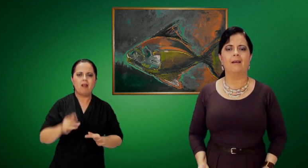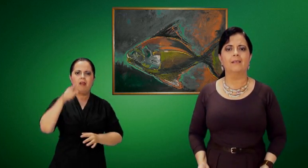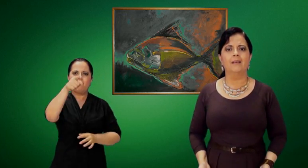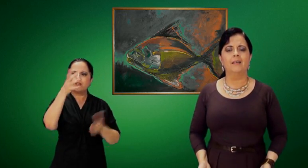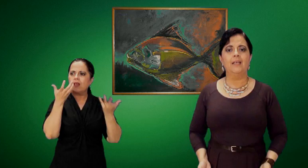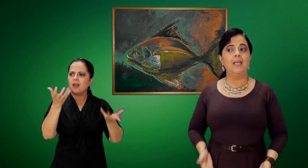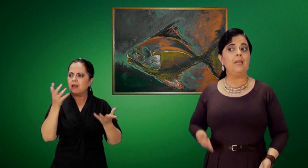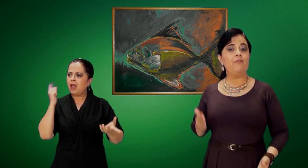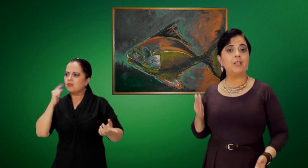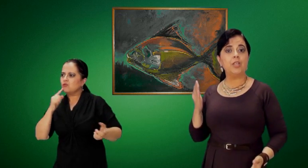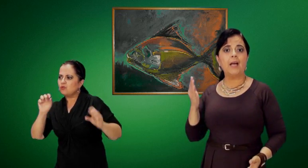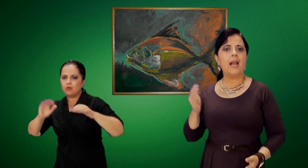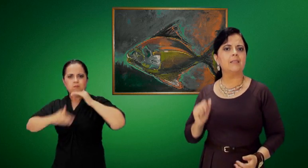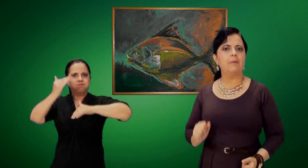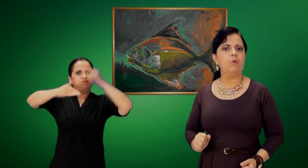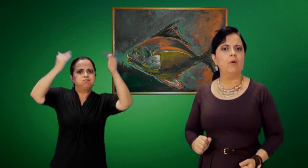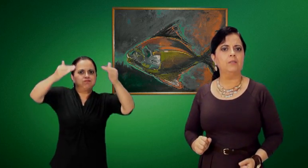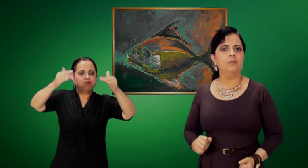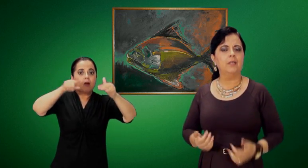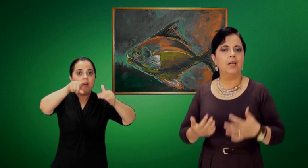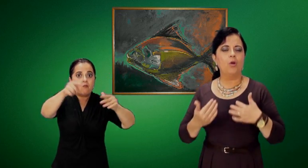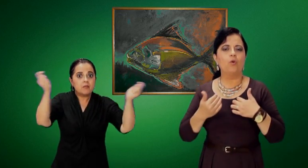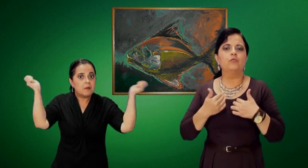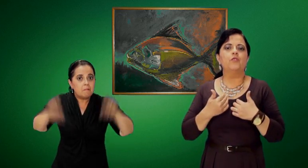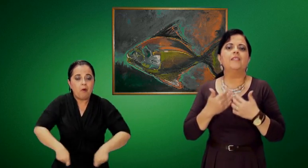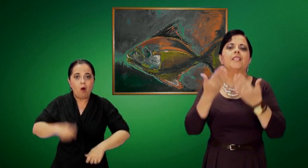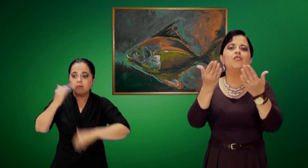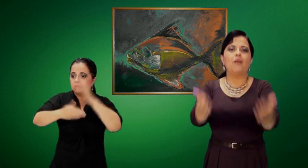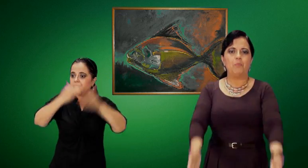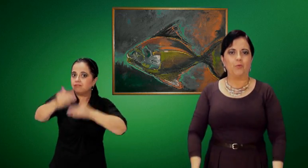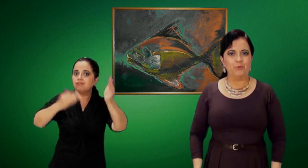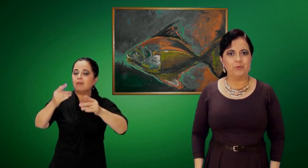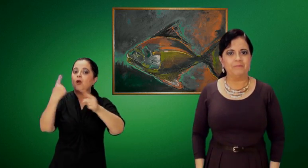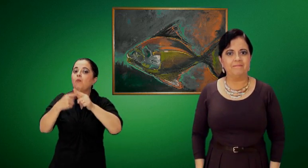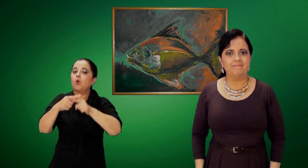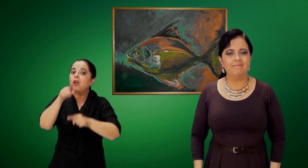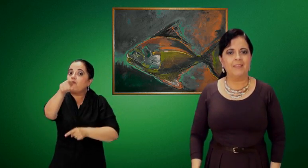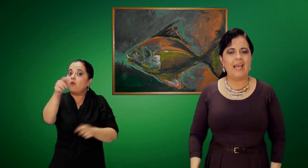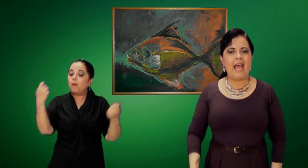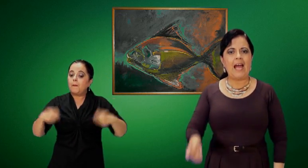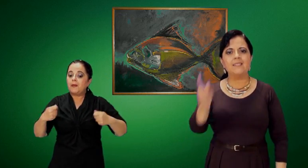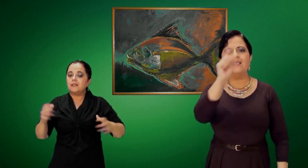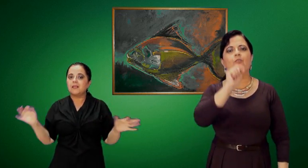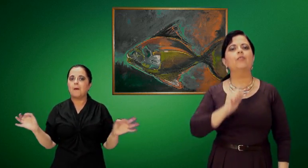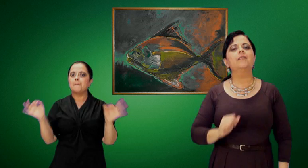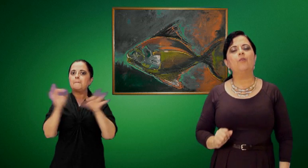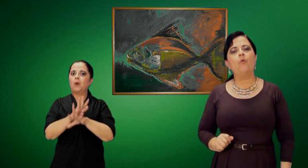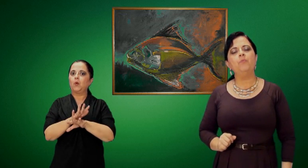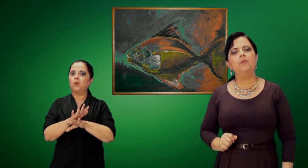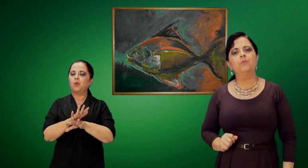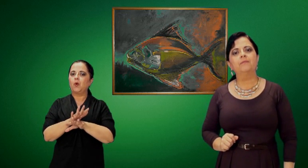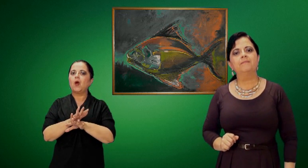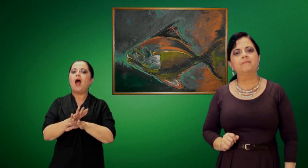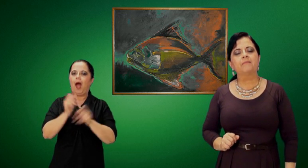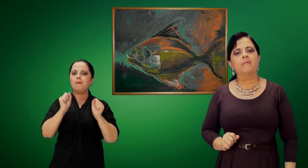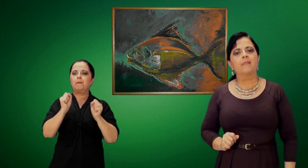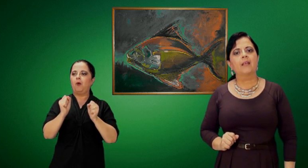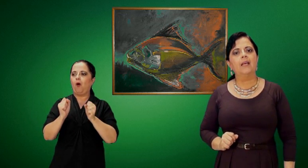chegar lá. E vai chegar lá, sabe quando? Quando você estiver pronto. Assim aconteceu